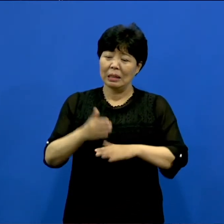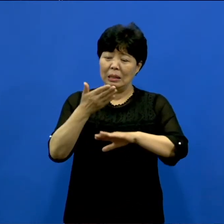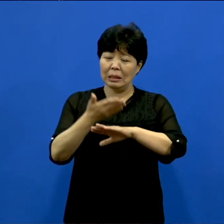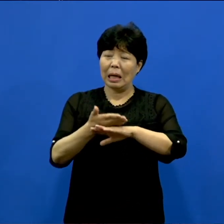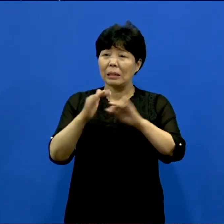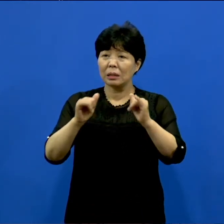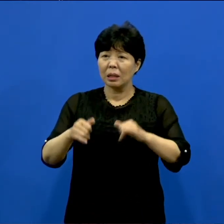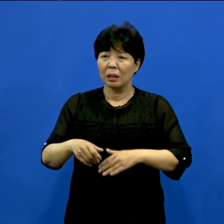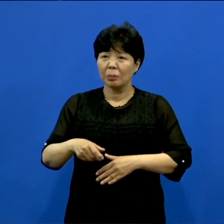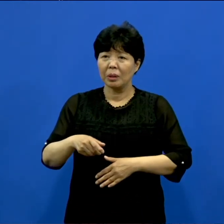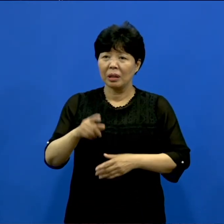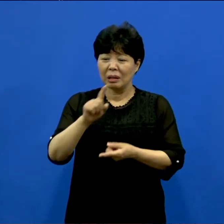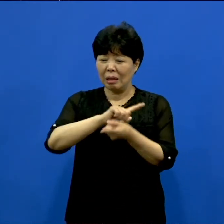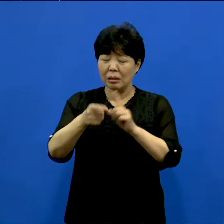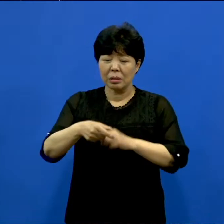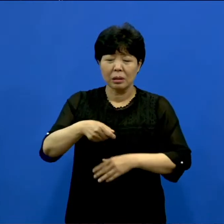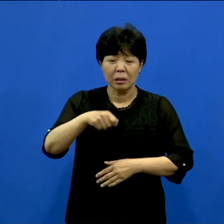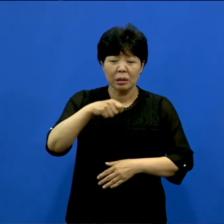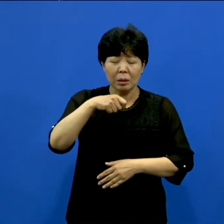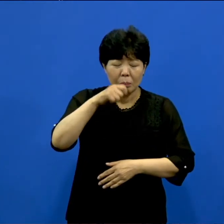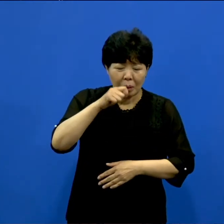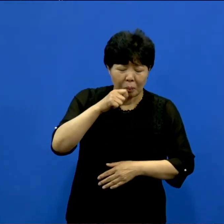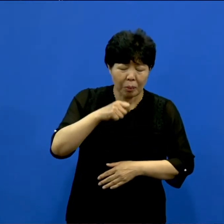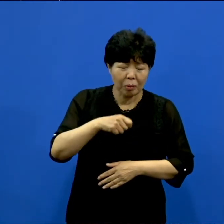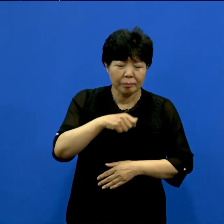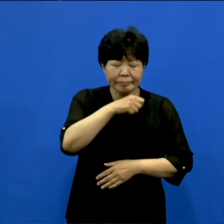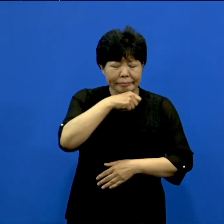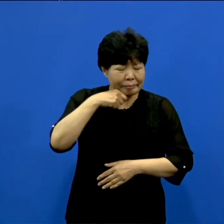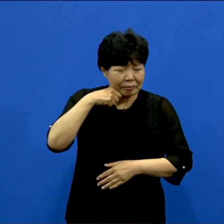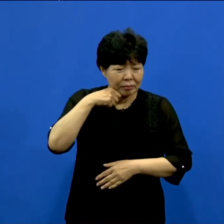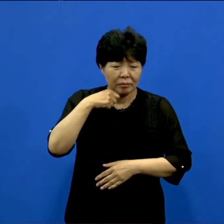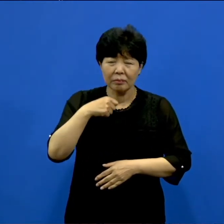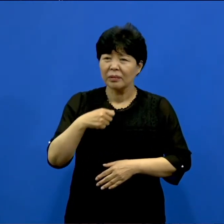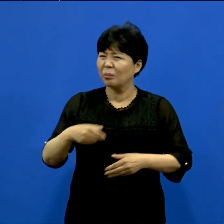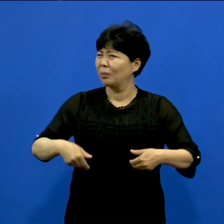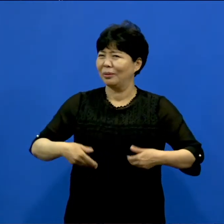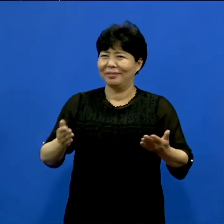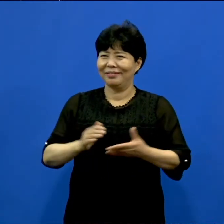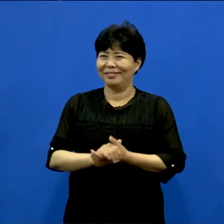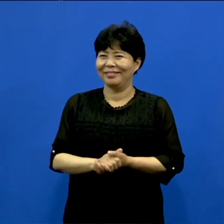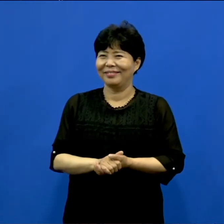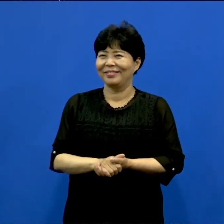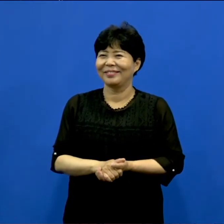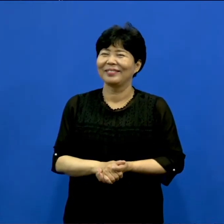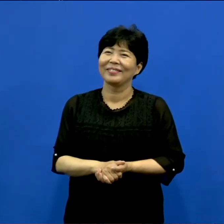아무 봐봐야 소용이 없어요. 그 맛있더나 그래 해봐야 소용없어요.